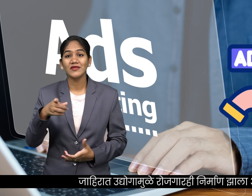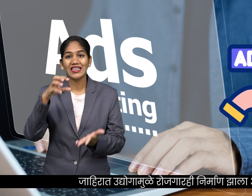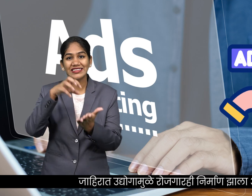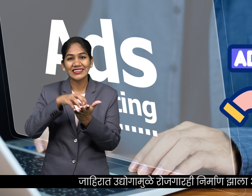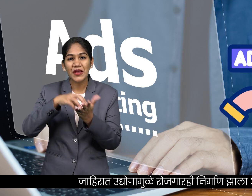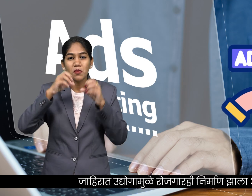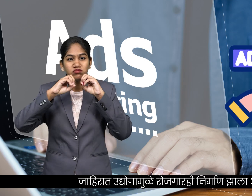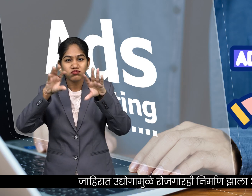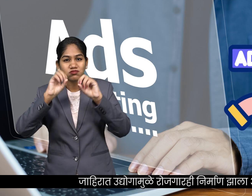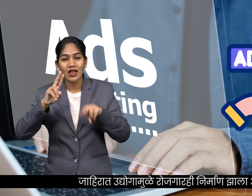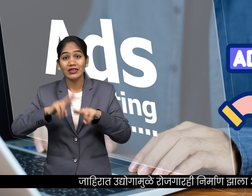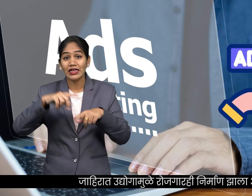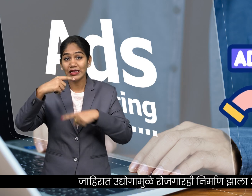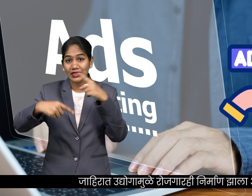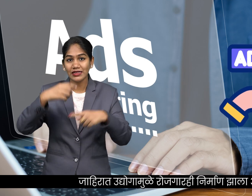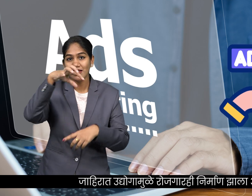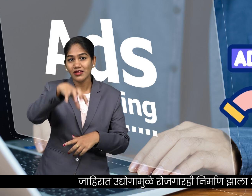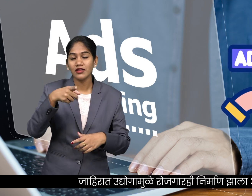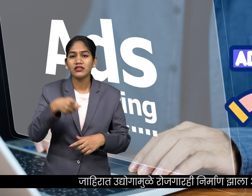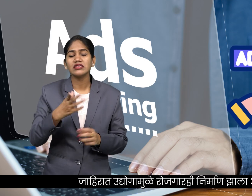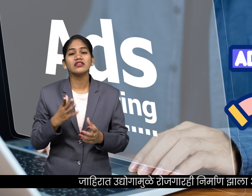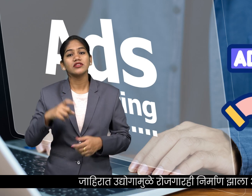जाहिरात उद्योगामुळे रोजगारही निर्माण झाला आहे.